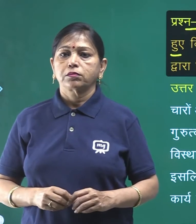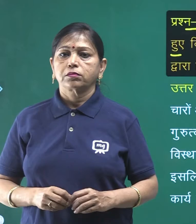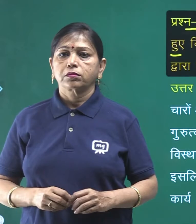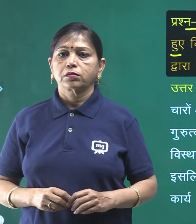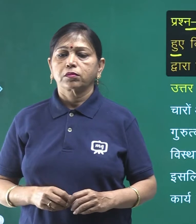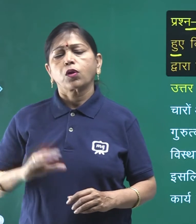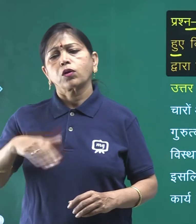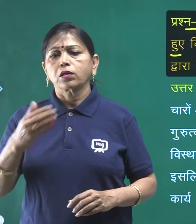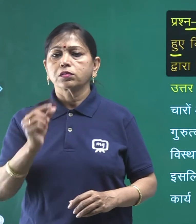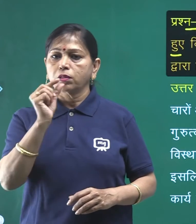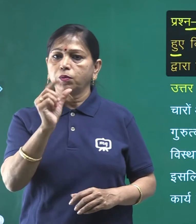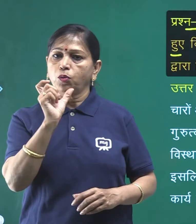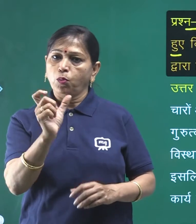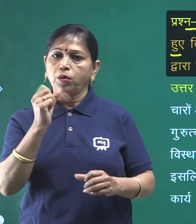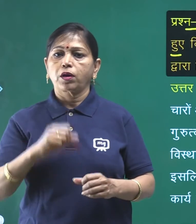किसी उपग्रह पर